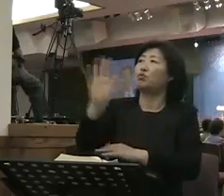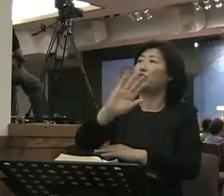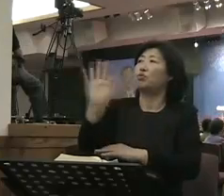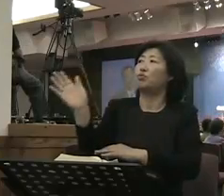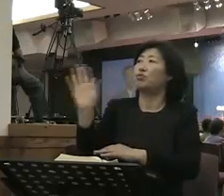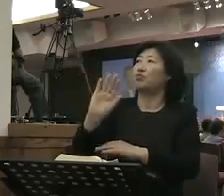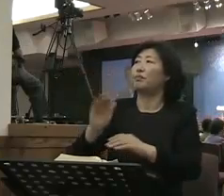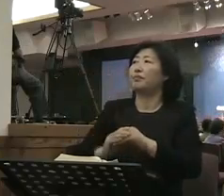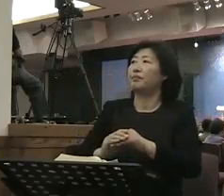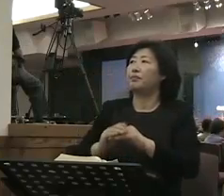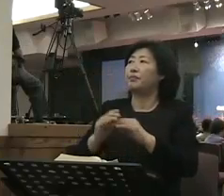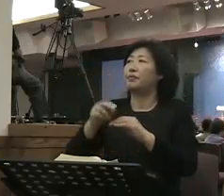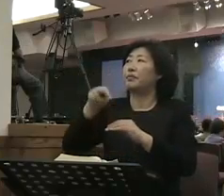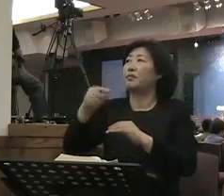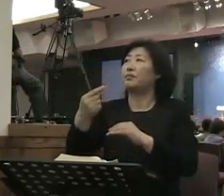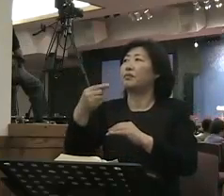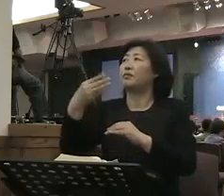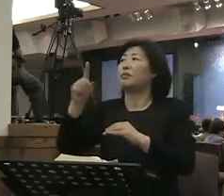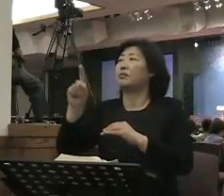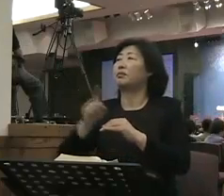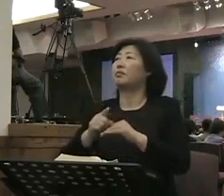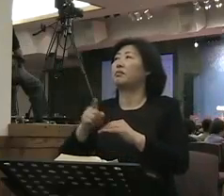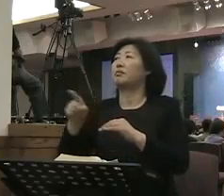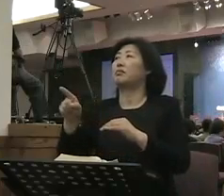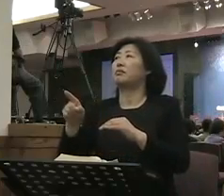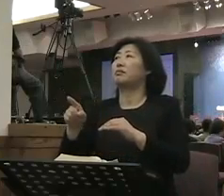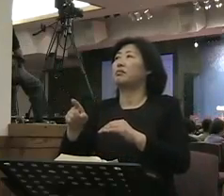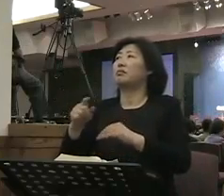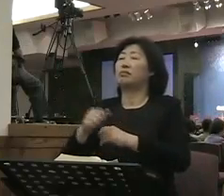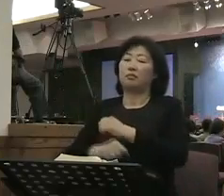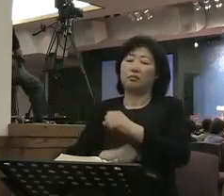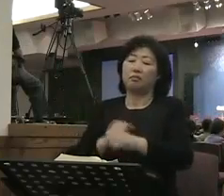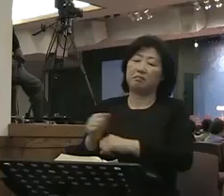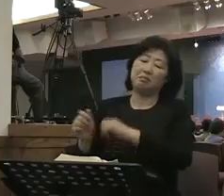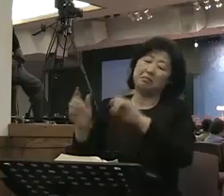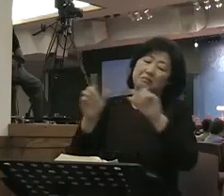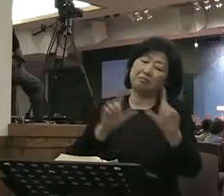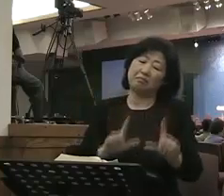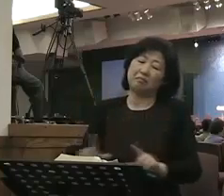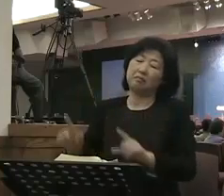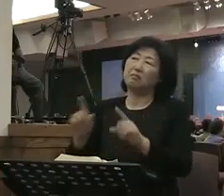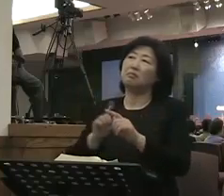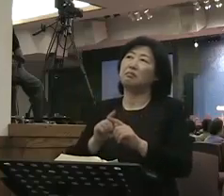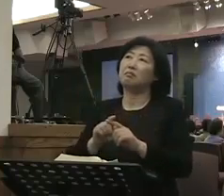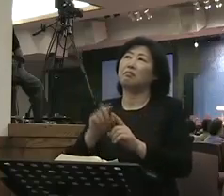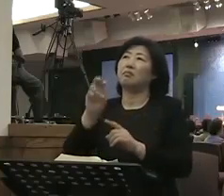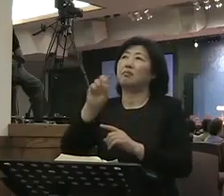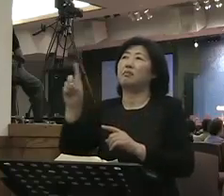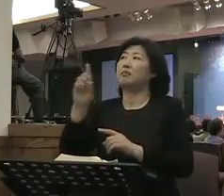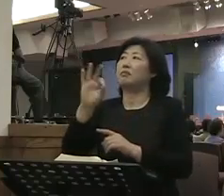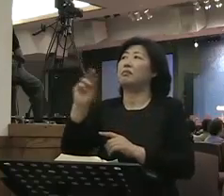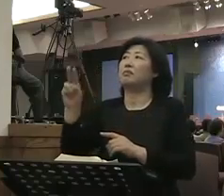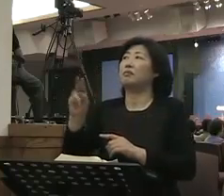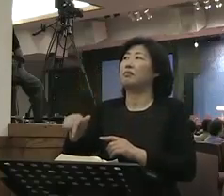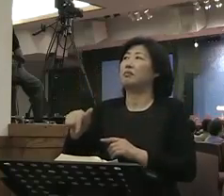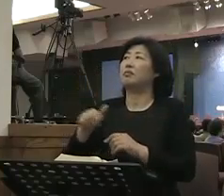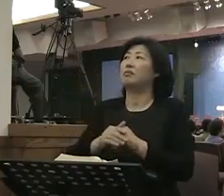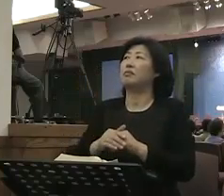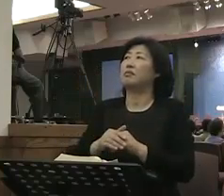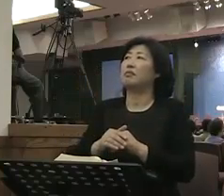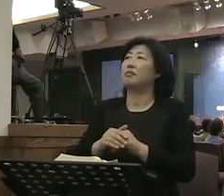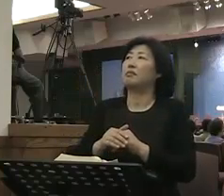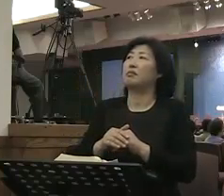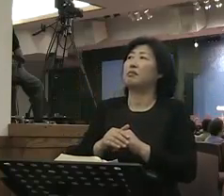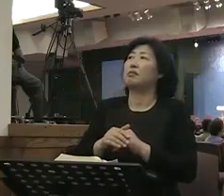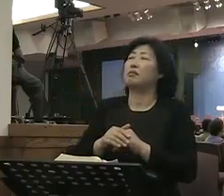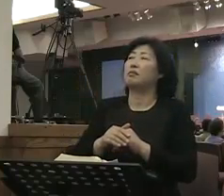있는 그 스타들을 보면 형편없는 삶을 삽니다. 대마초 피고 마약 중독자들입니다. 가정이 깨진